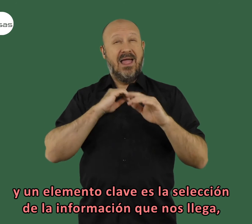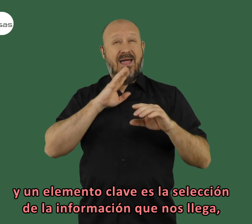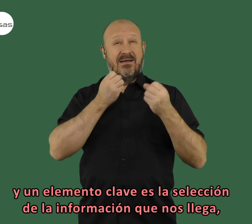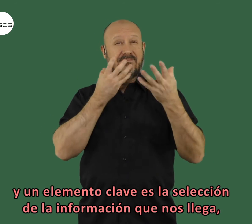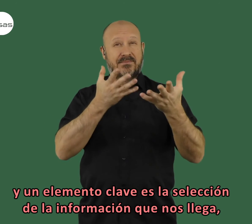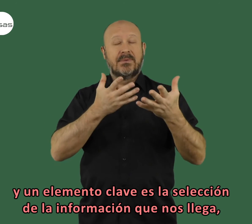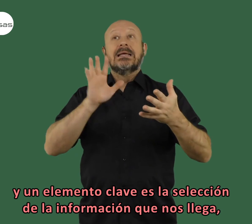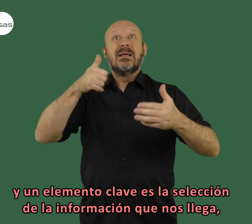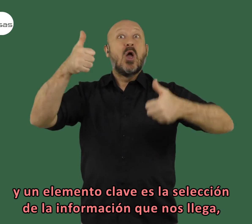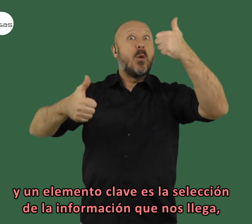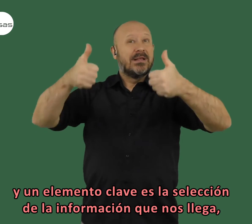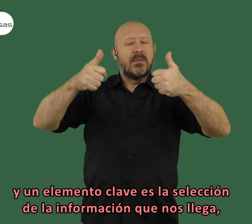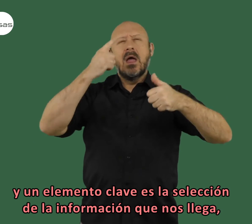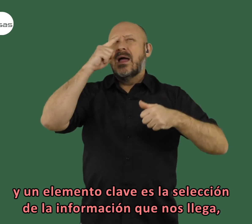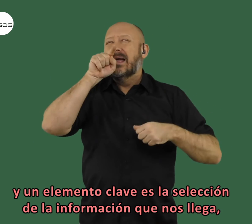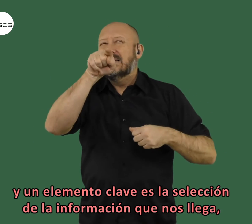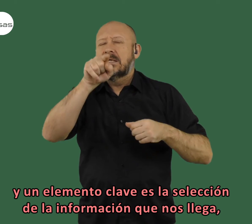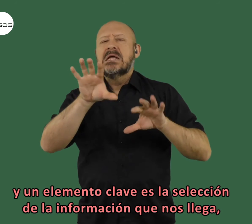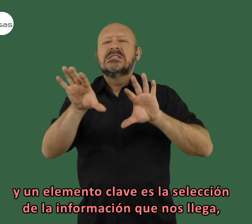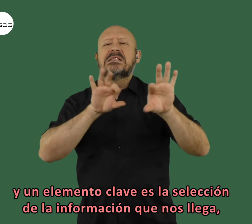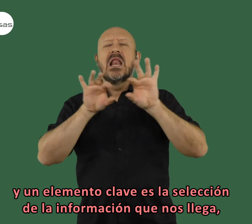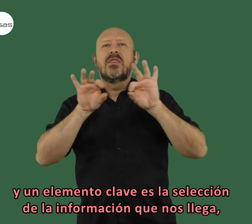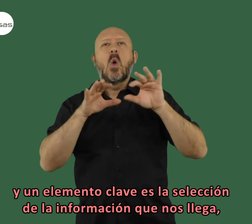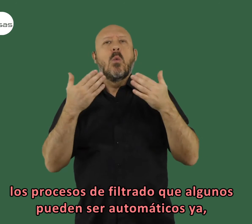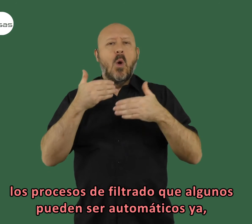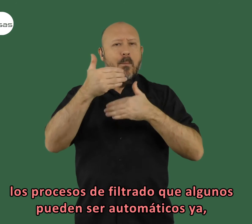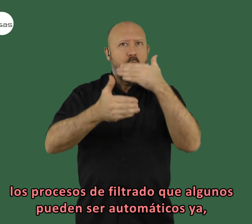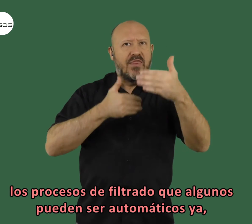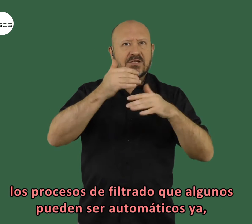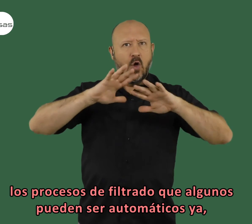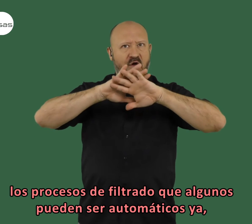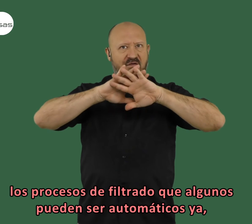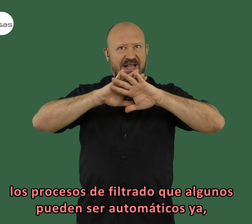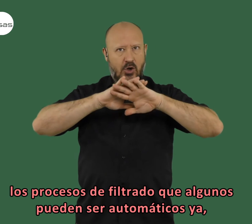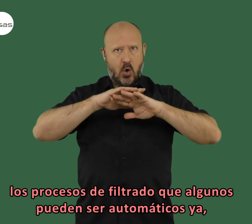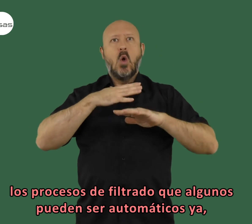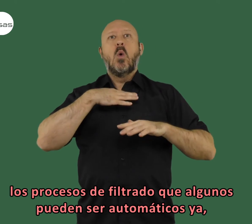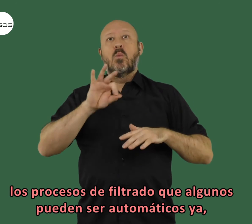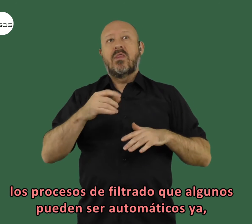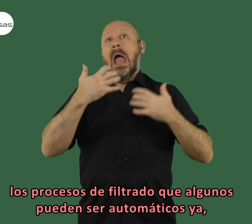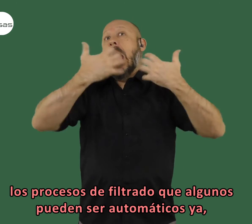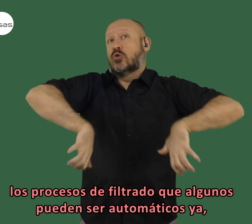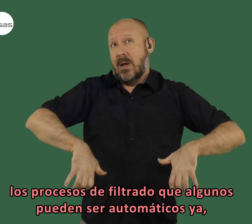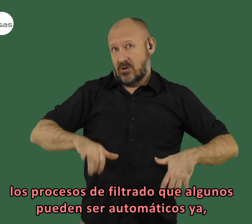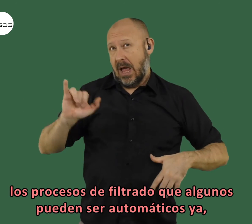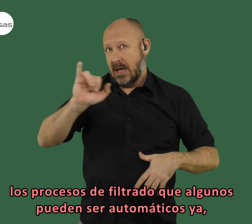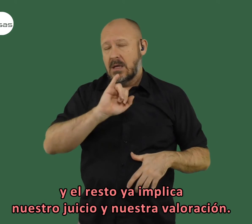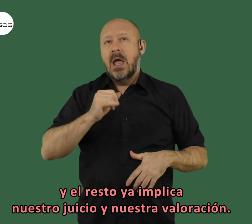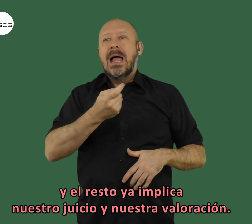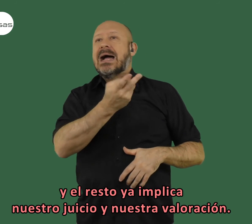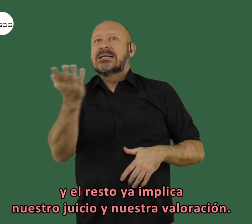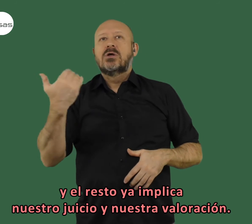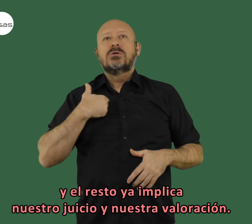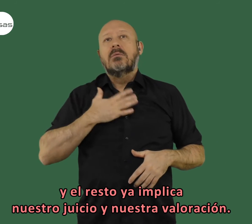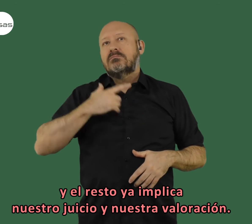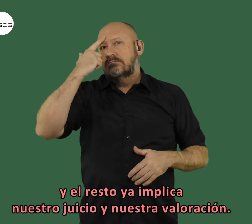un elemento clave es la selección de la información que nos llega. Los procesos de filtrado, que algunos pueden ser automáticos ya,